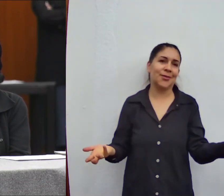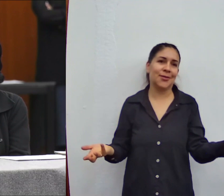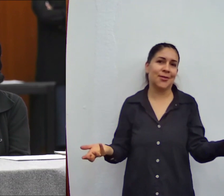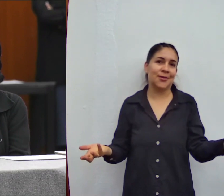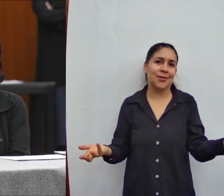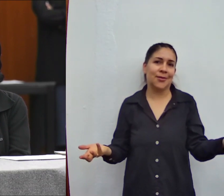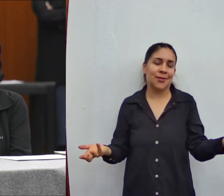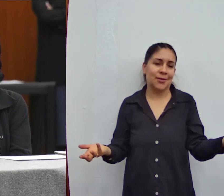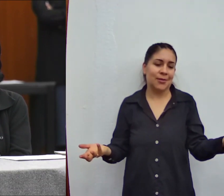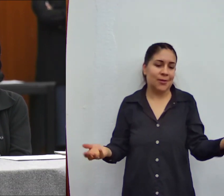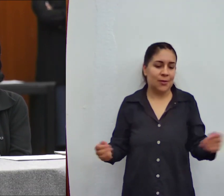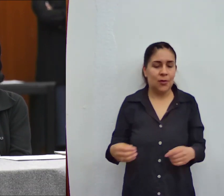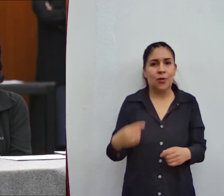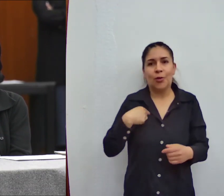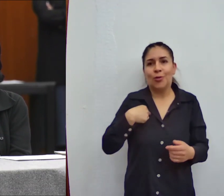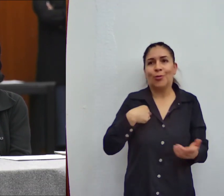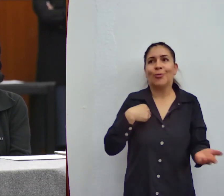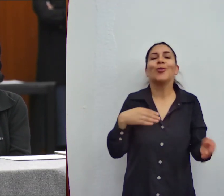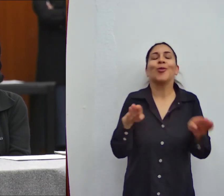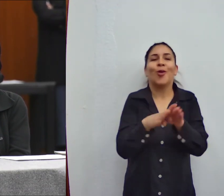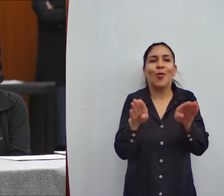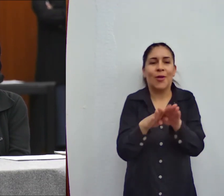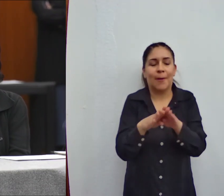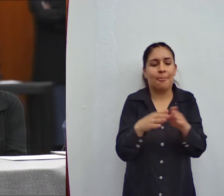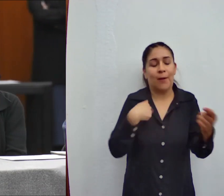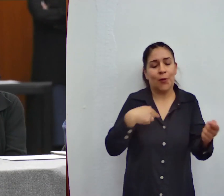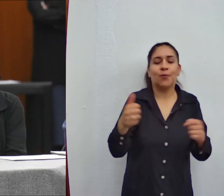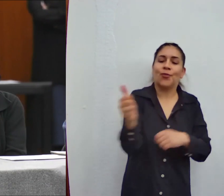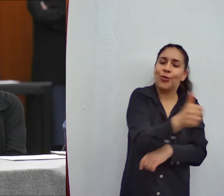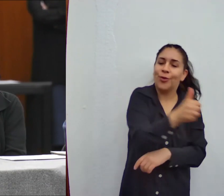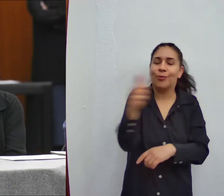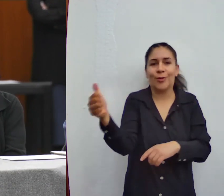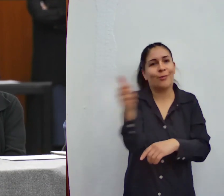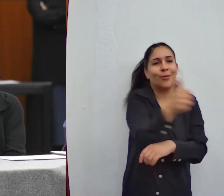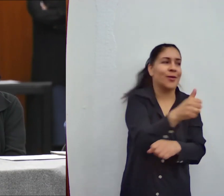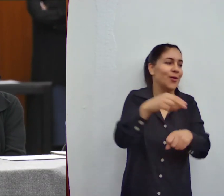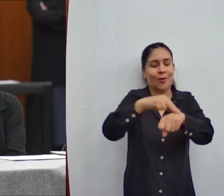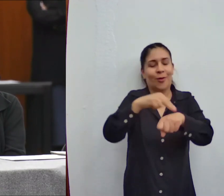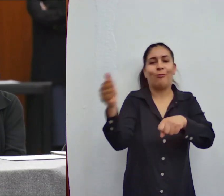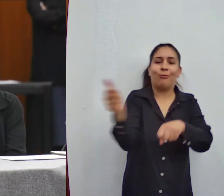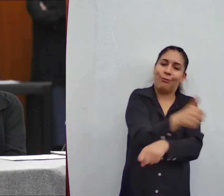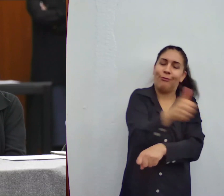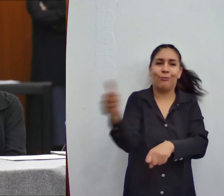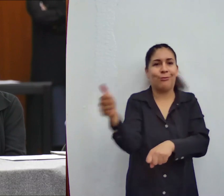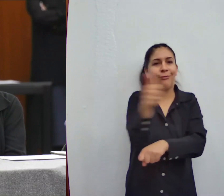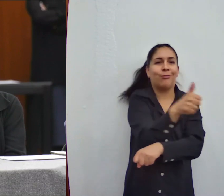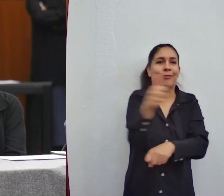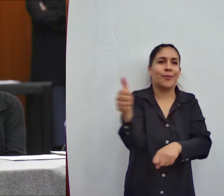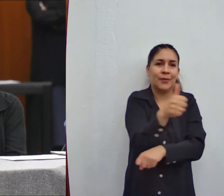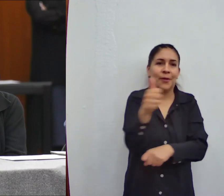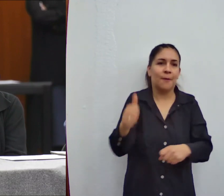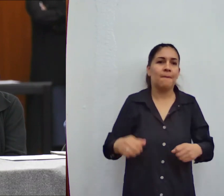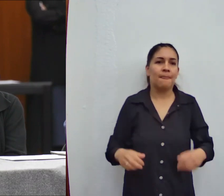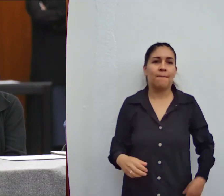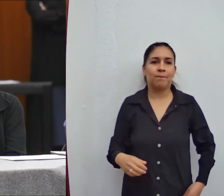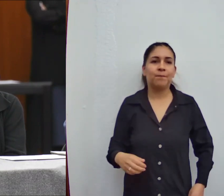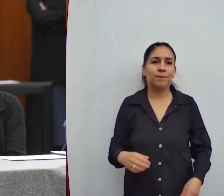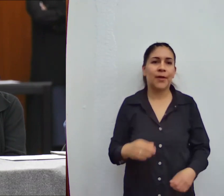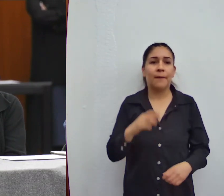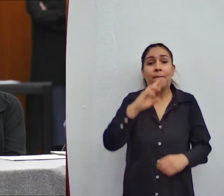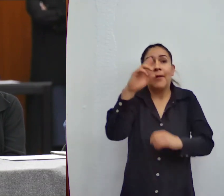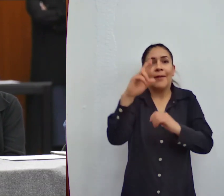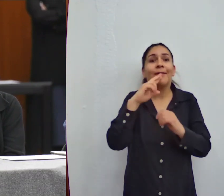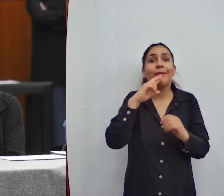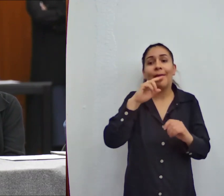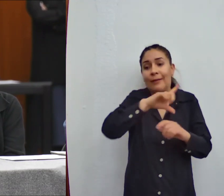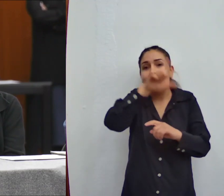de México. Ahí en la Junta Privada del Estado de México nos canalizaron a la Ciudad de México con la diputada Paloma Villaseñor, cuyo hijo